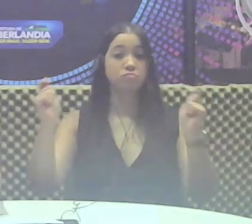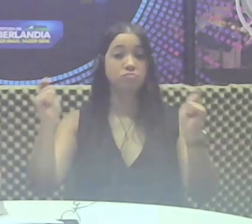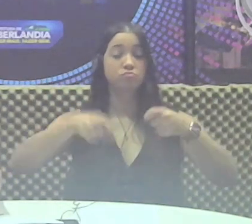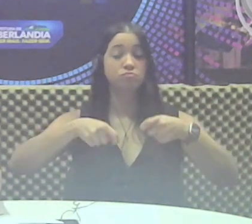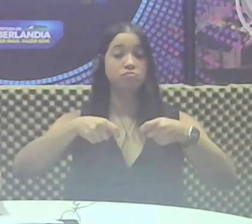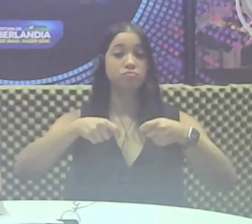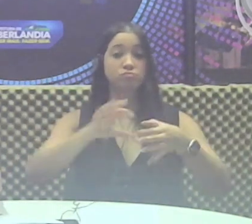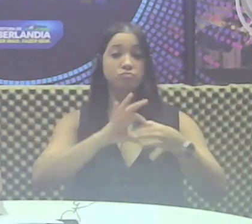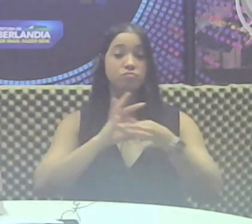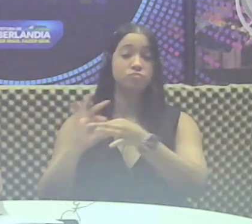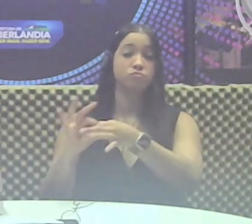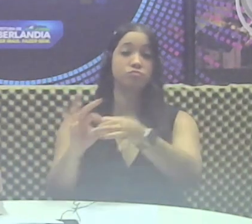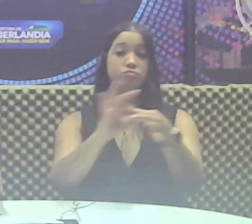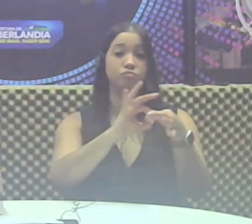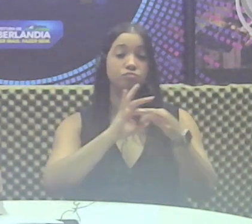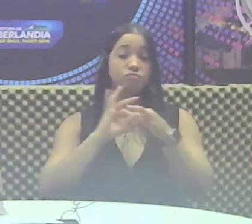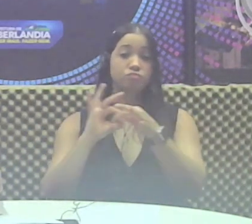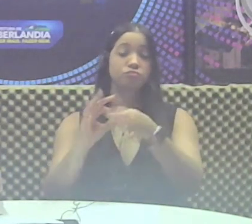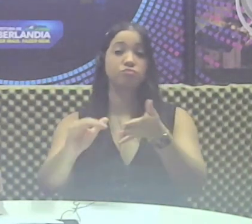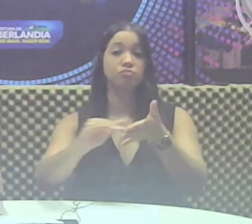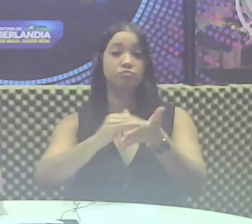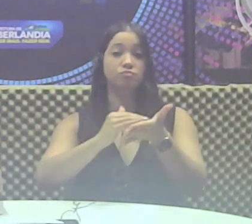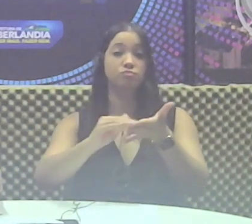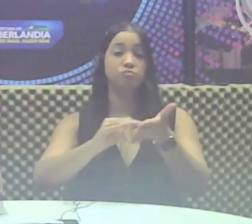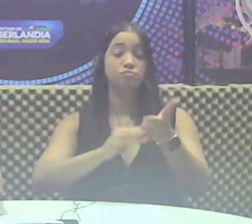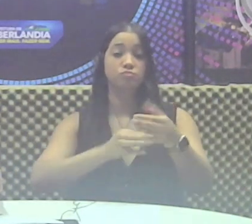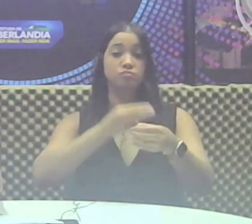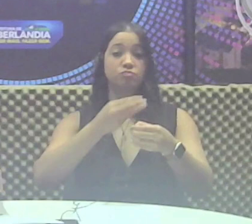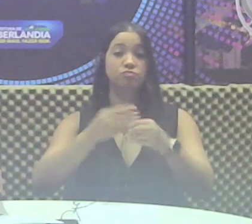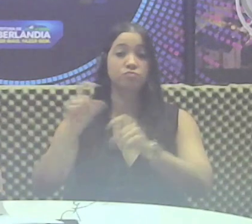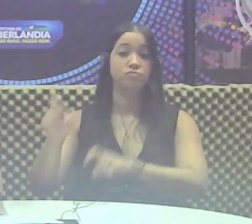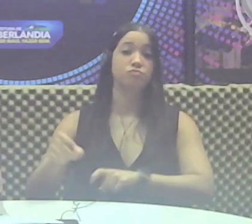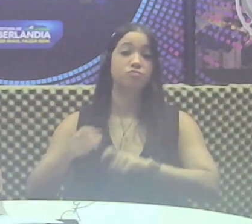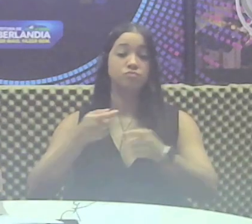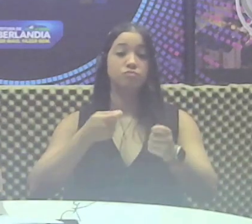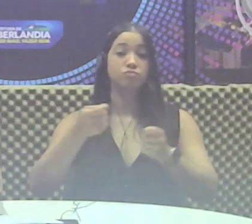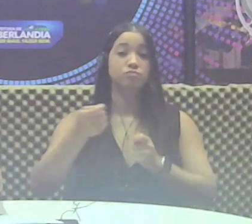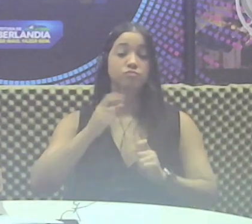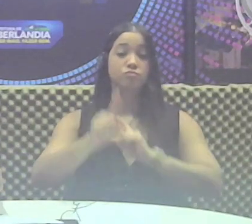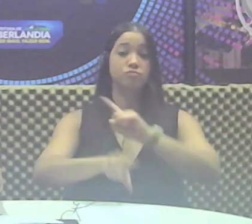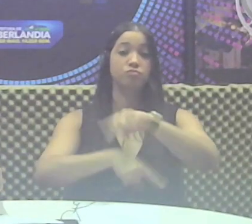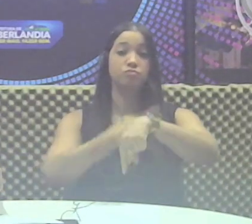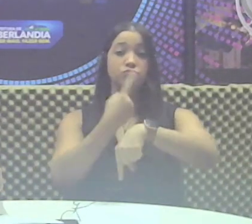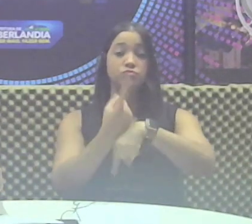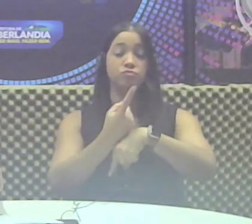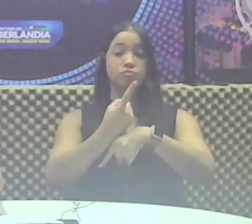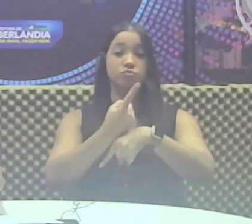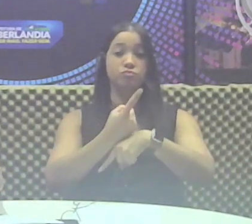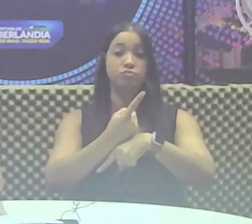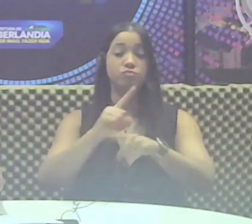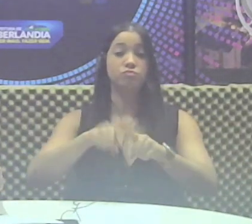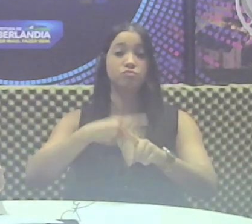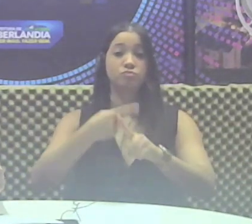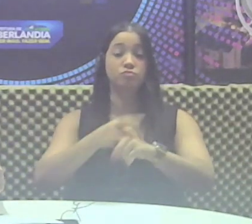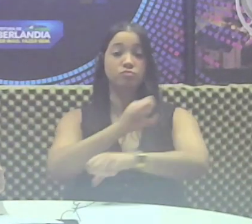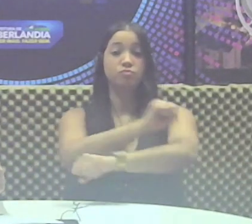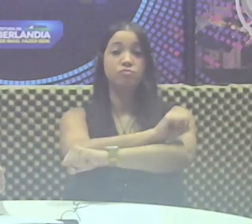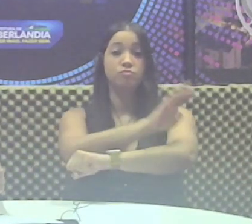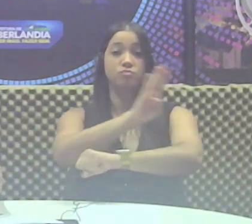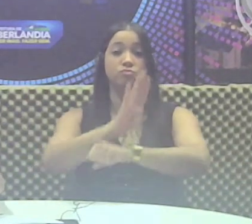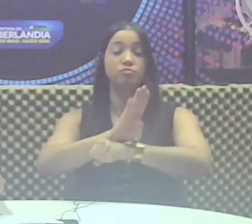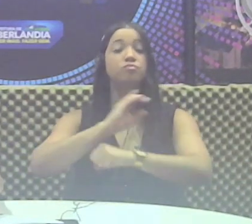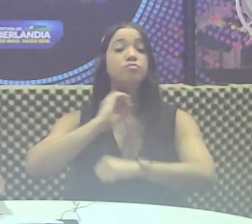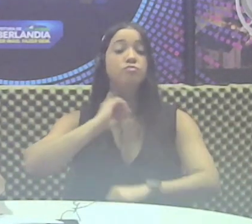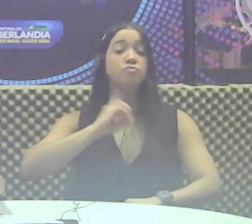por meio de parceria firmada entre a Secretaria Municipal de Agronegócio, Economia e Inovação e o Sebrae Minas,